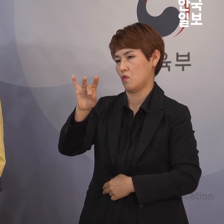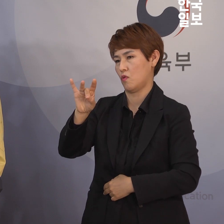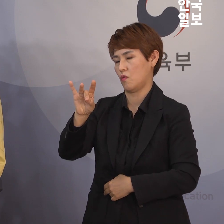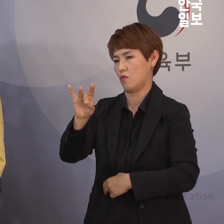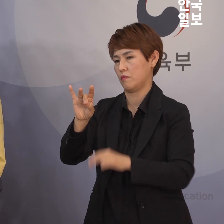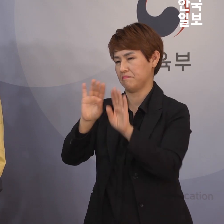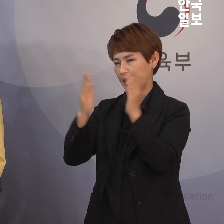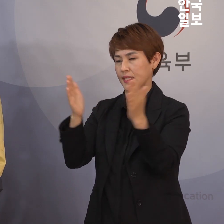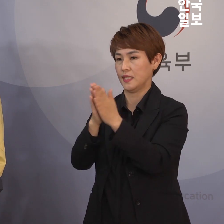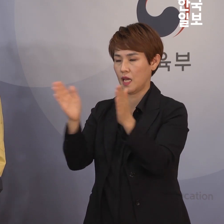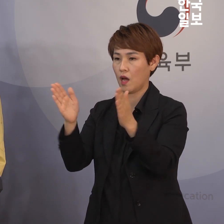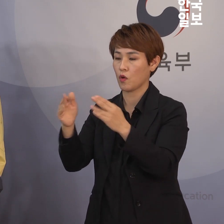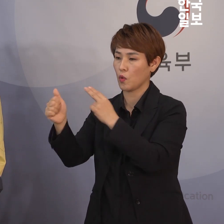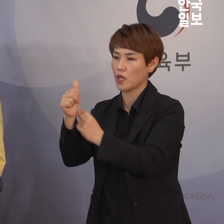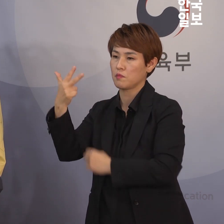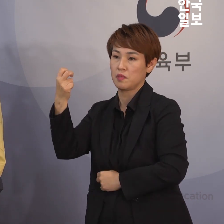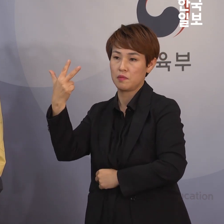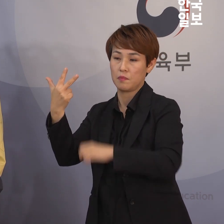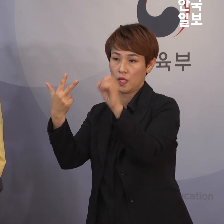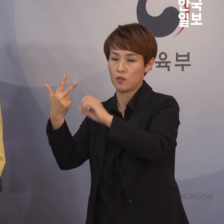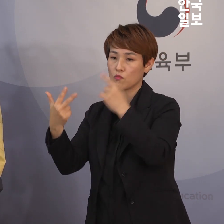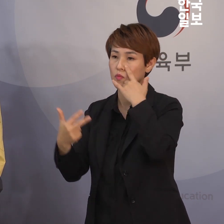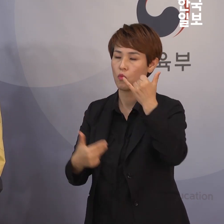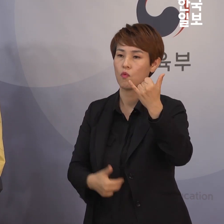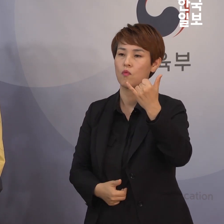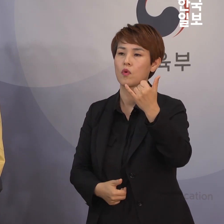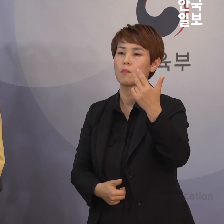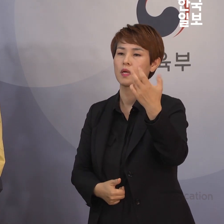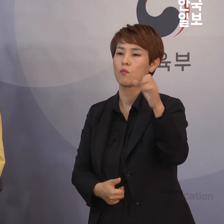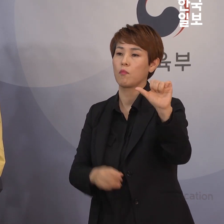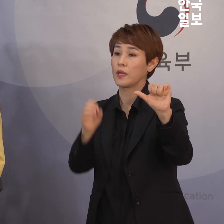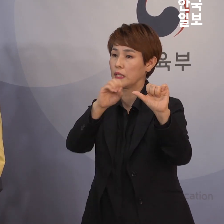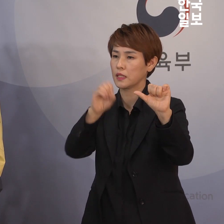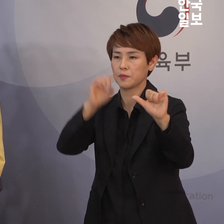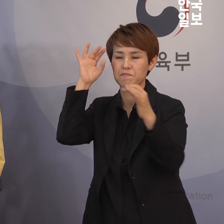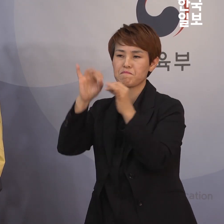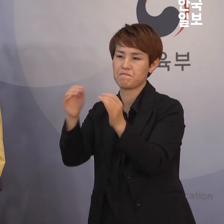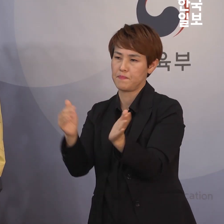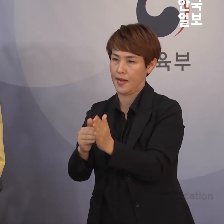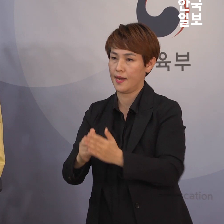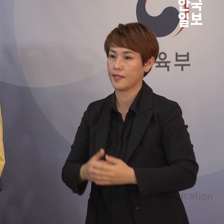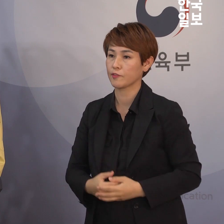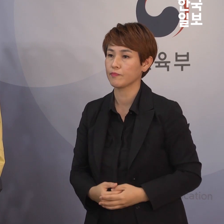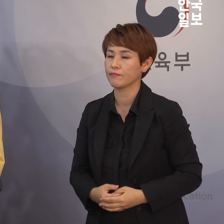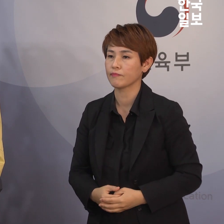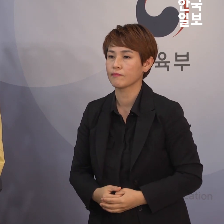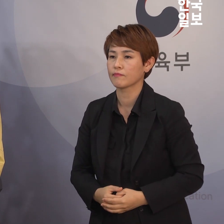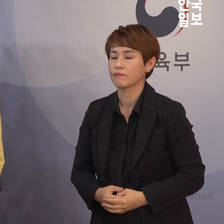교사의 77%, 학부모의 85%가 동의하셨습니다.